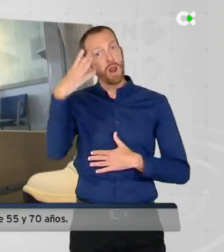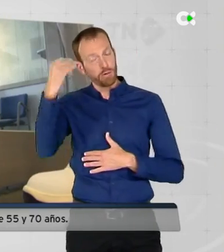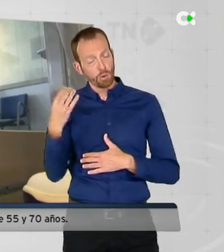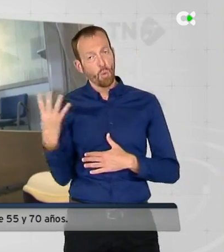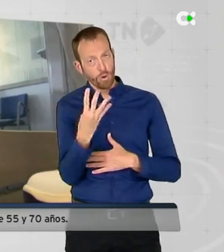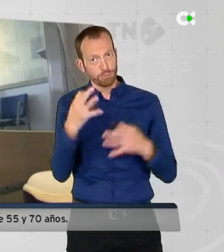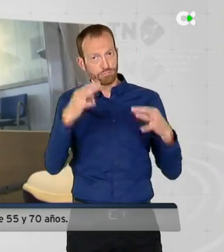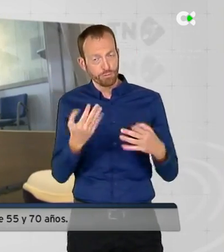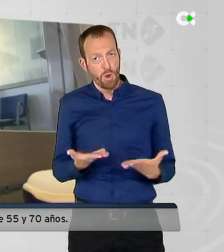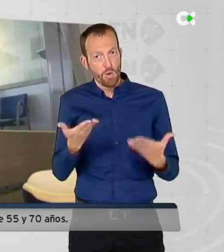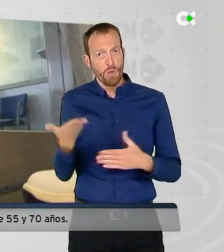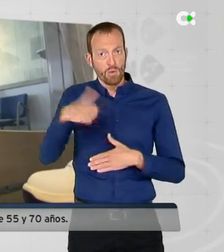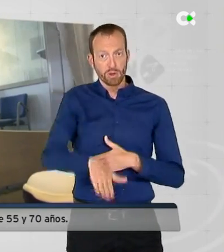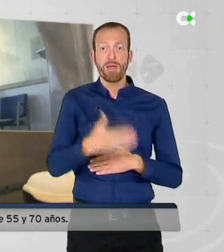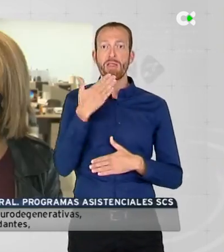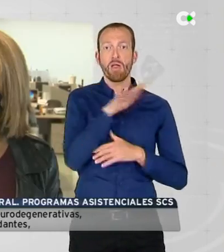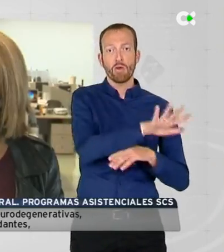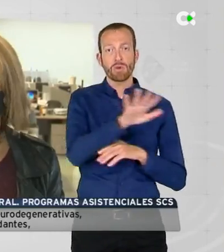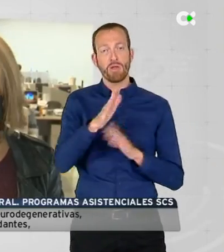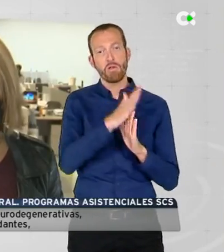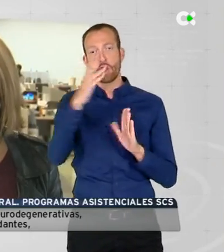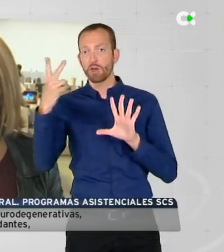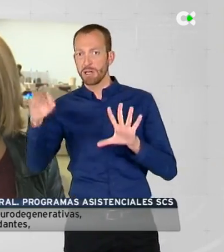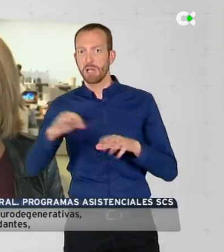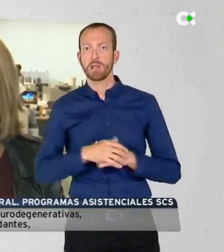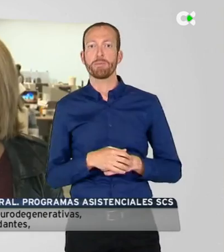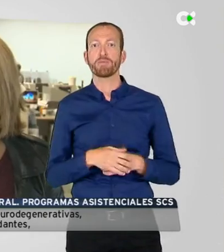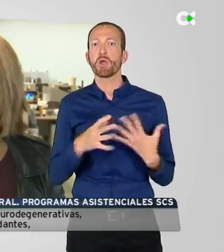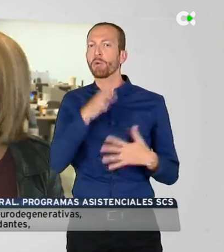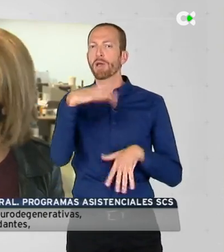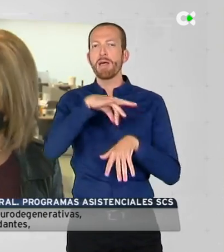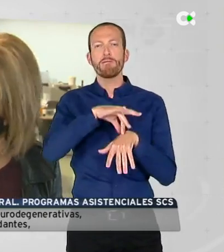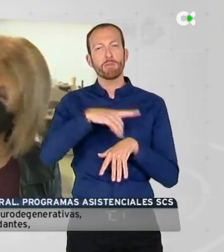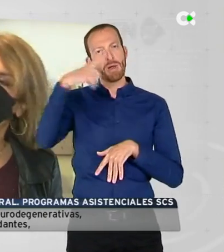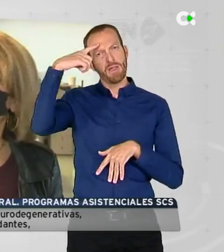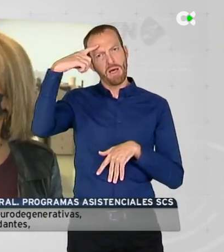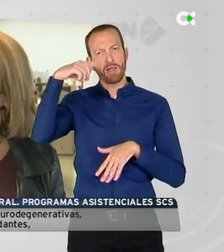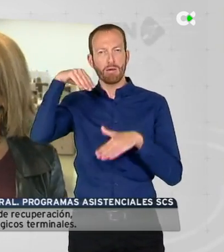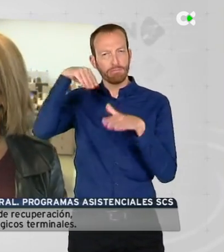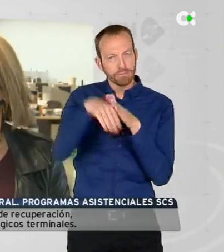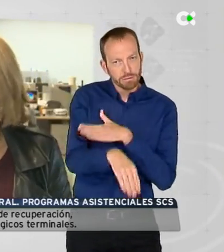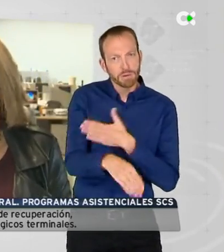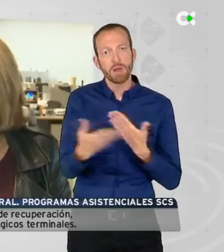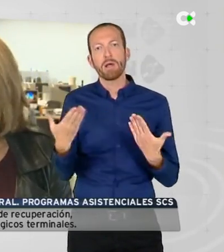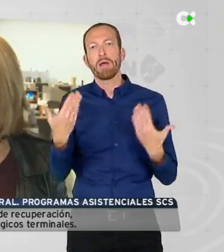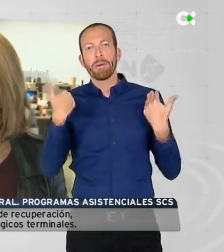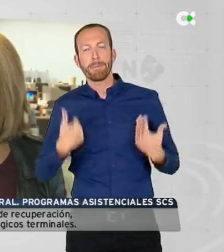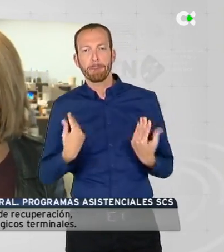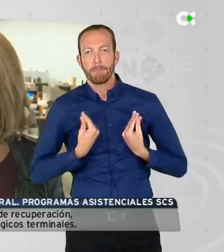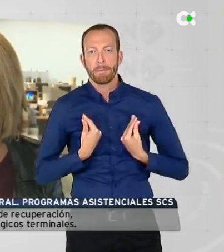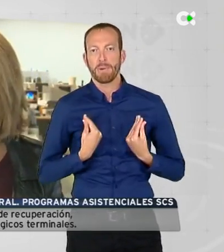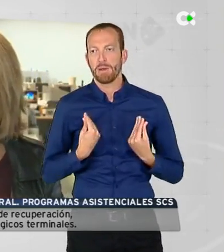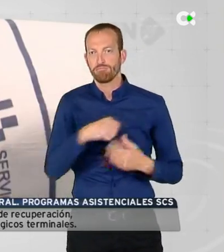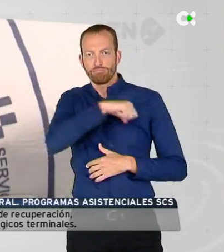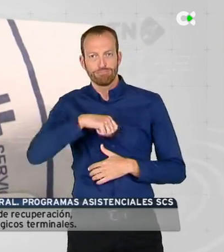Personas entre 55 y 70 años. De enfermedades neurodegenerativas, invalidantes, sin posibilidades